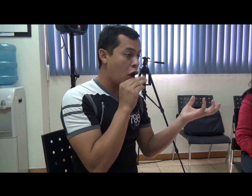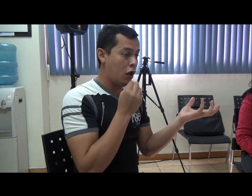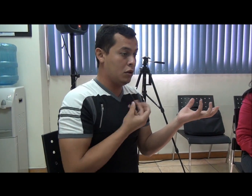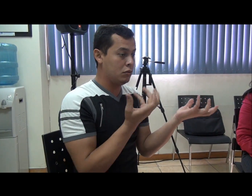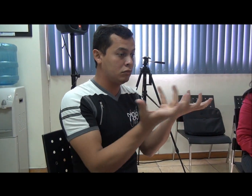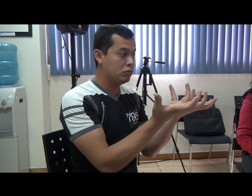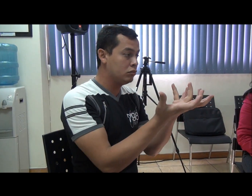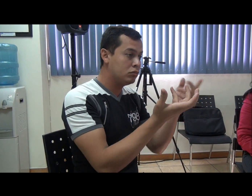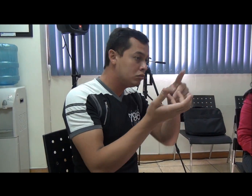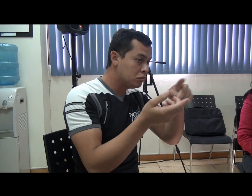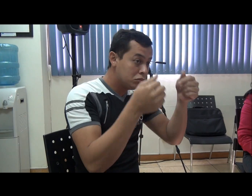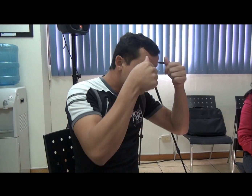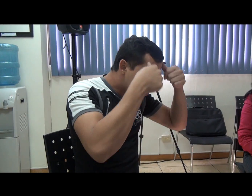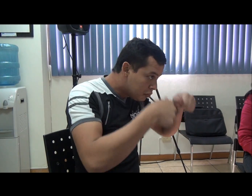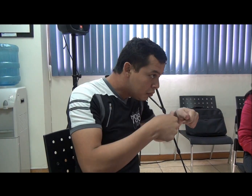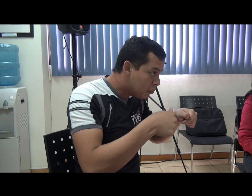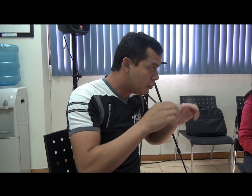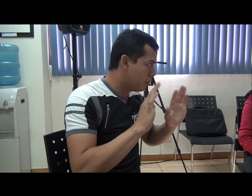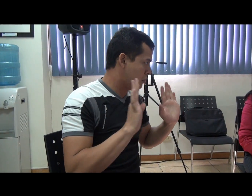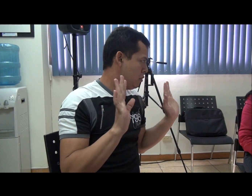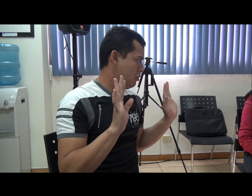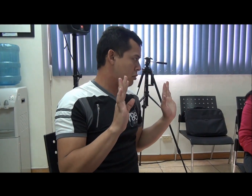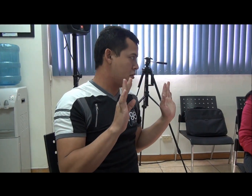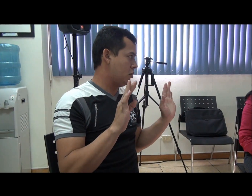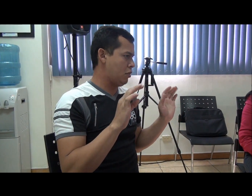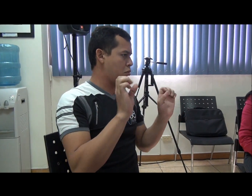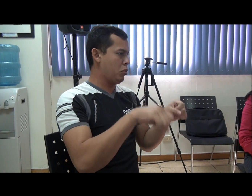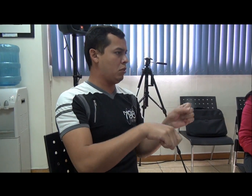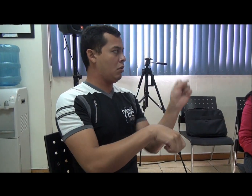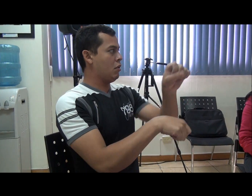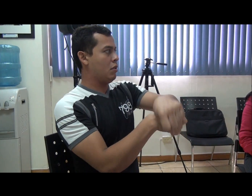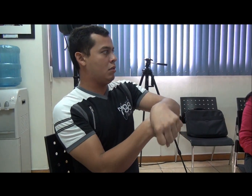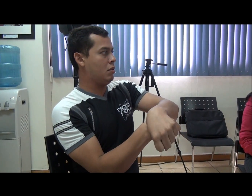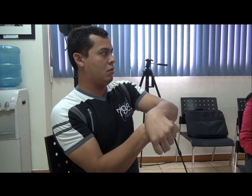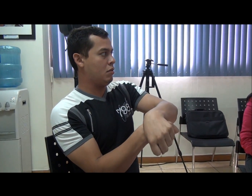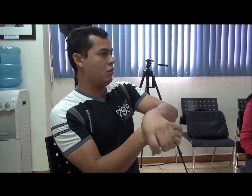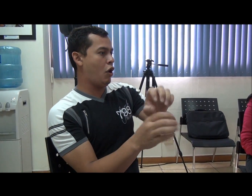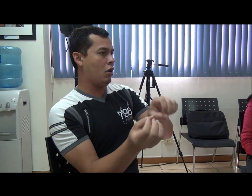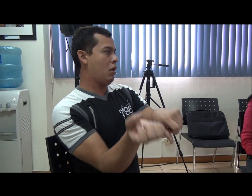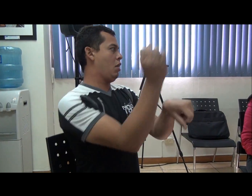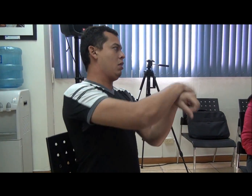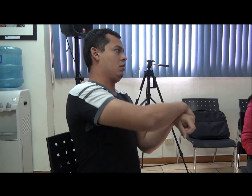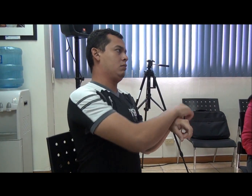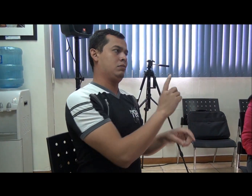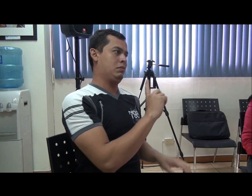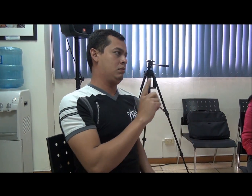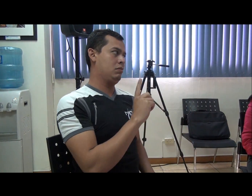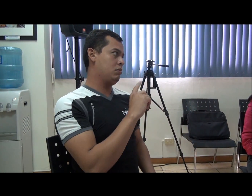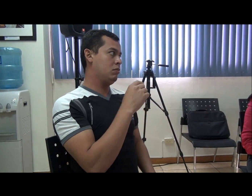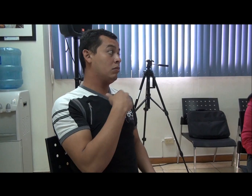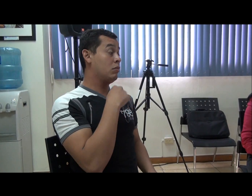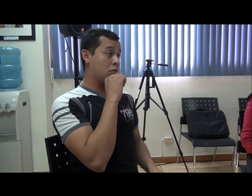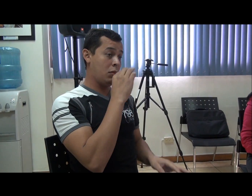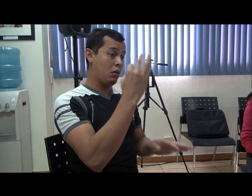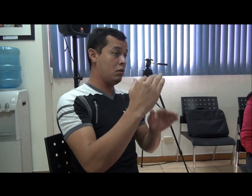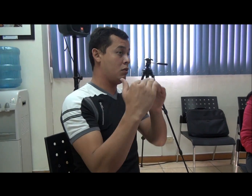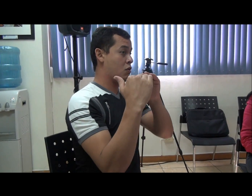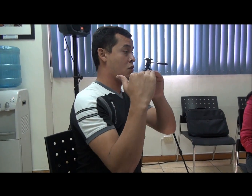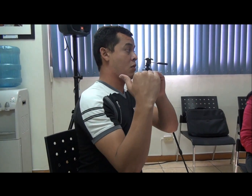manipular o controlar, sino el hecho de llegar como a un acuerdo, y no significa aquí